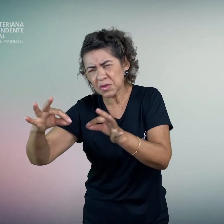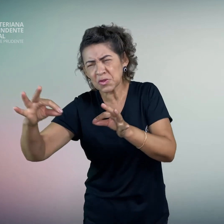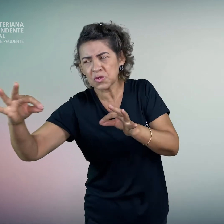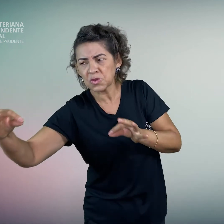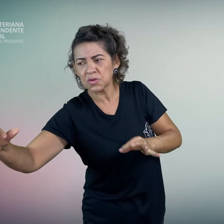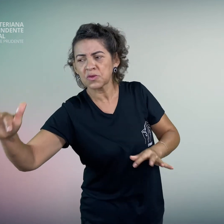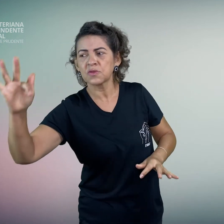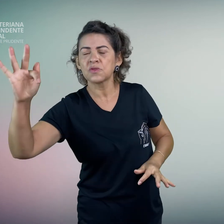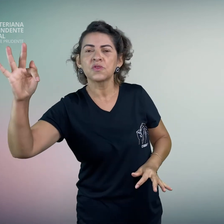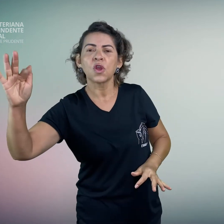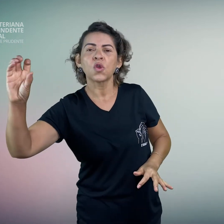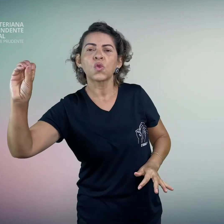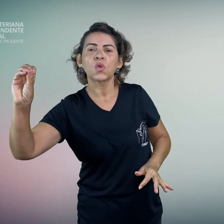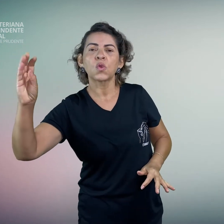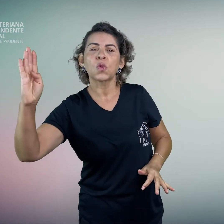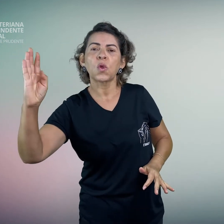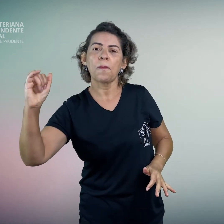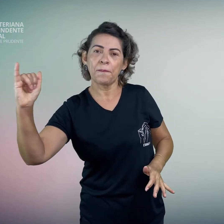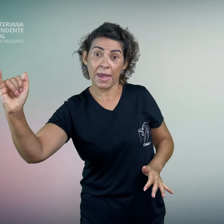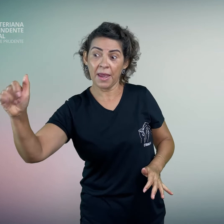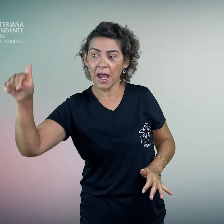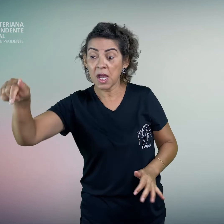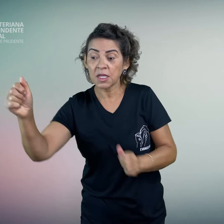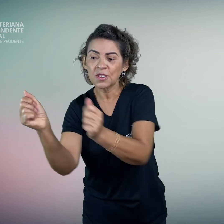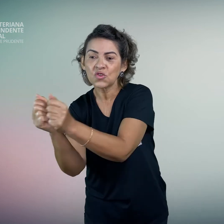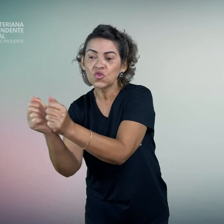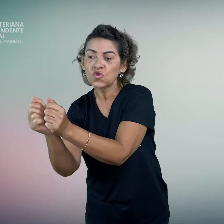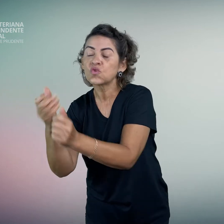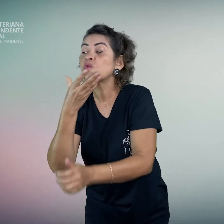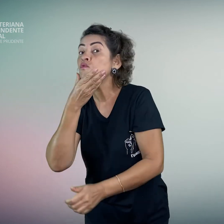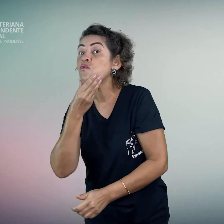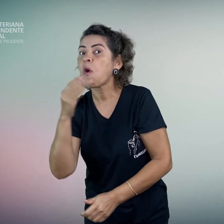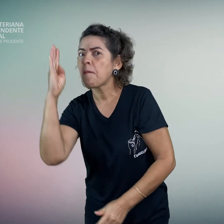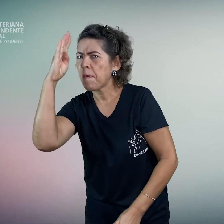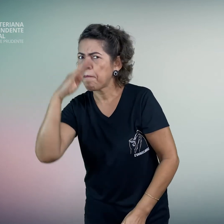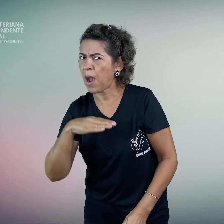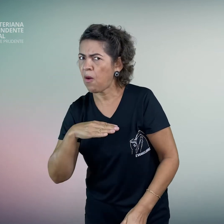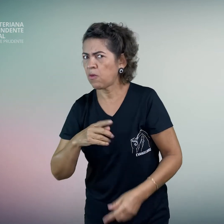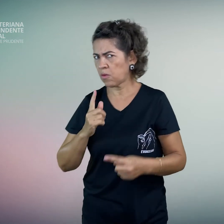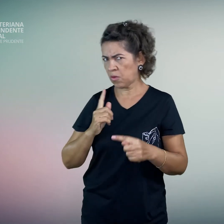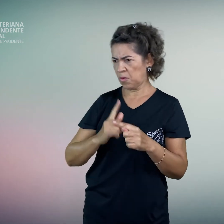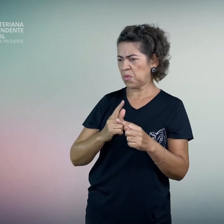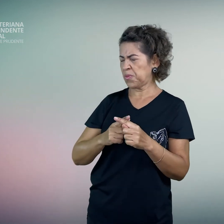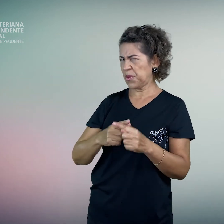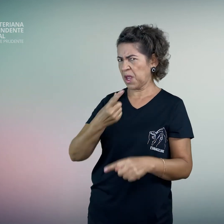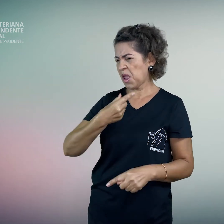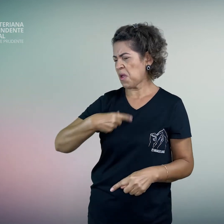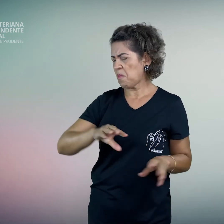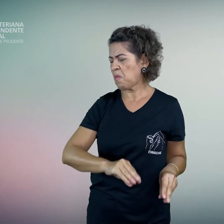lá se uniu a um grupo de malfeitores. Por que será que ele decidiu morar